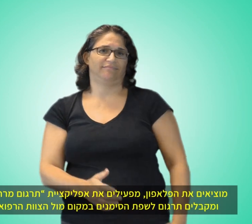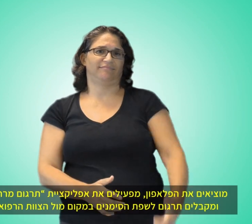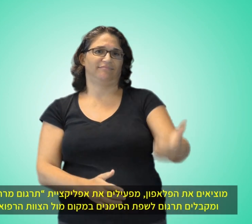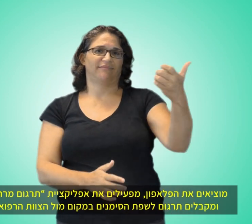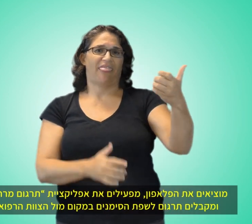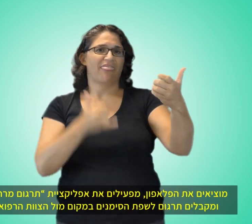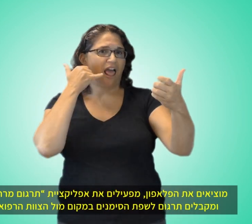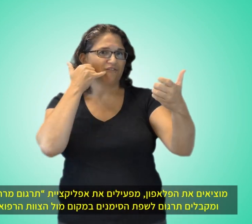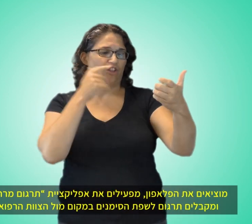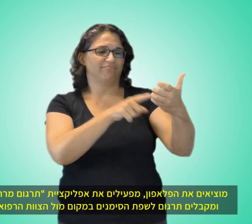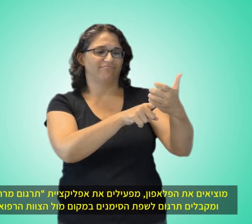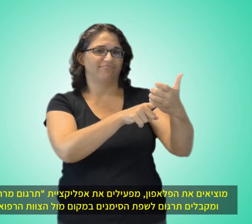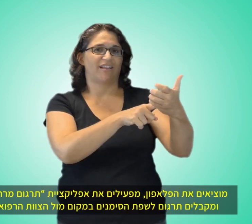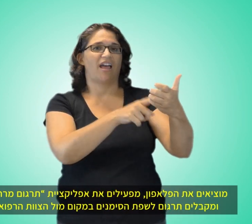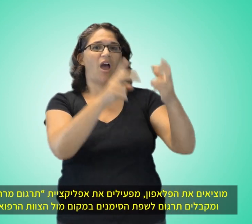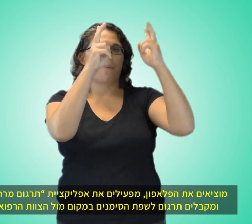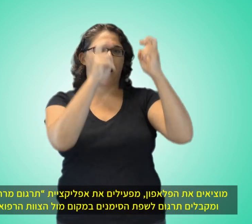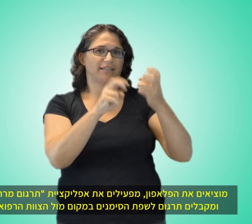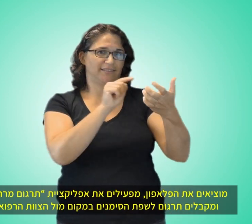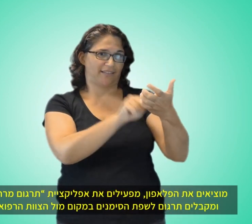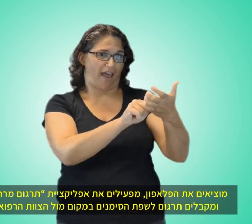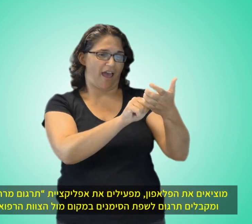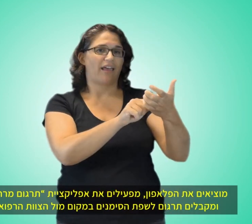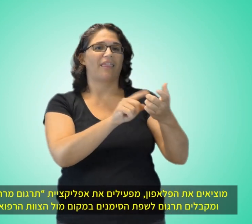מוציאים את הפלאפון, מפעילים את אפליקציית